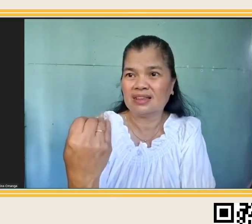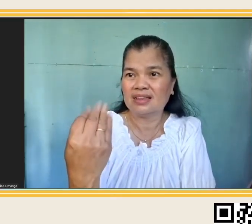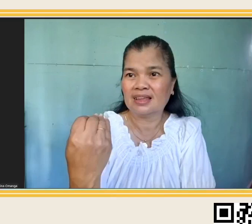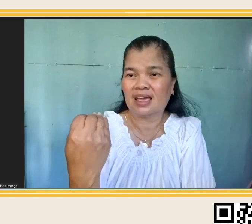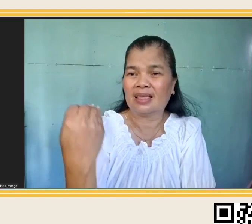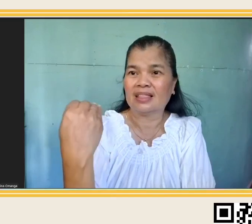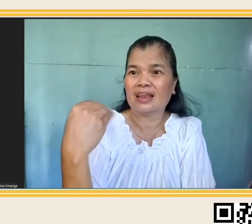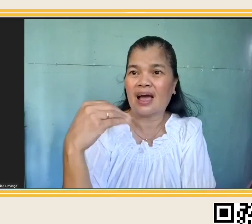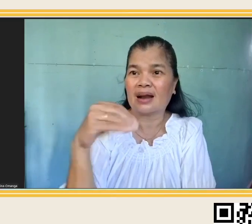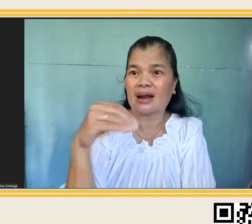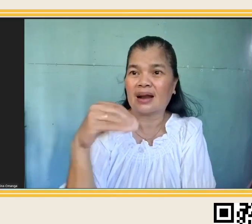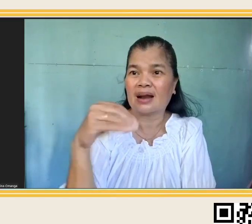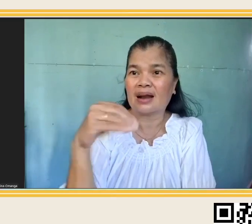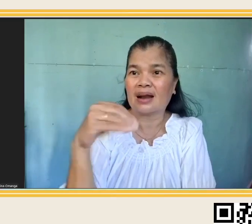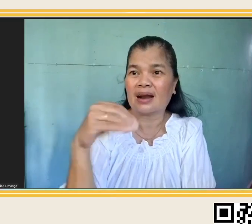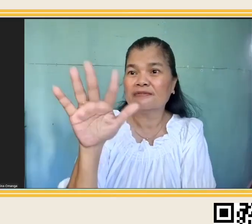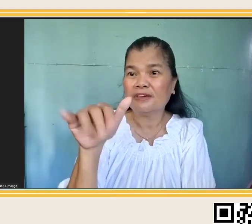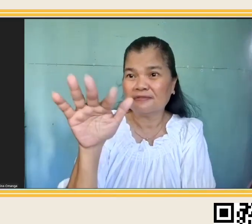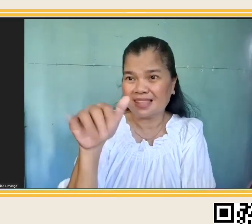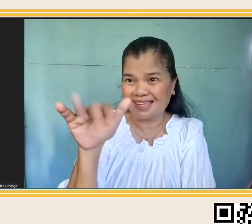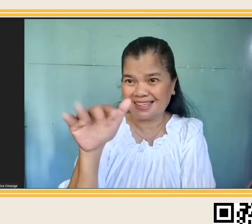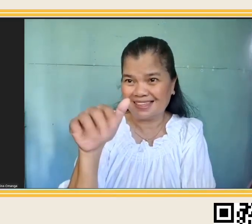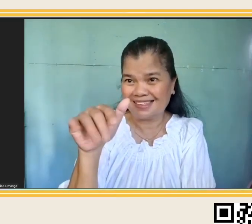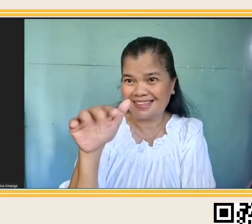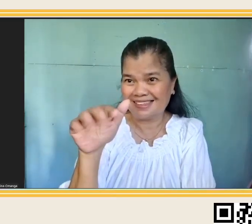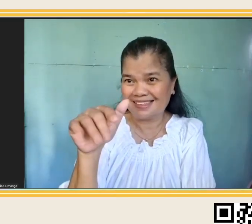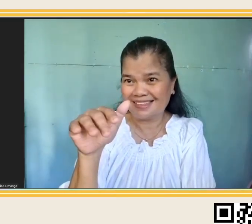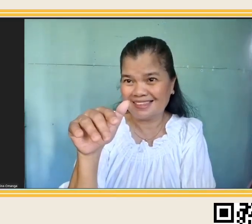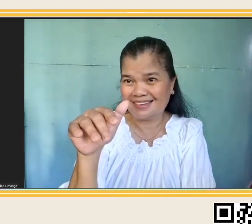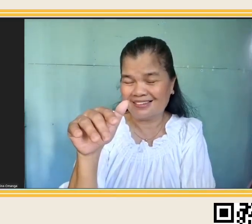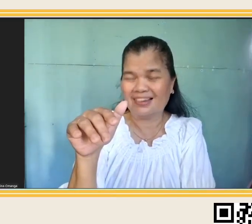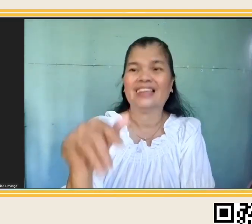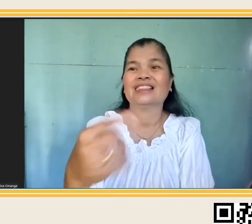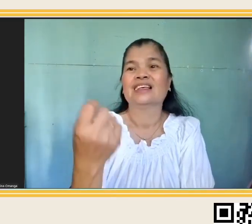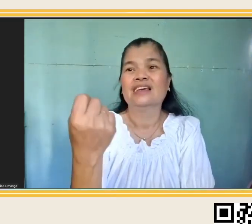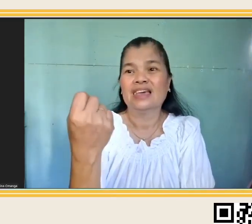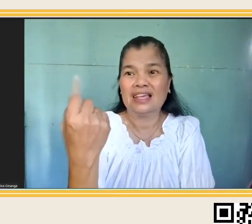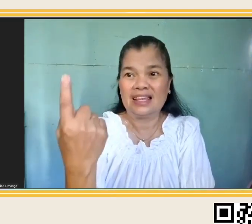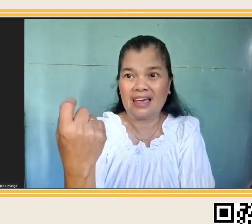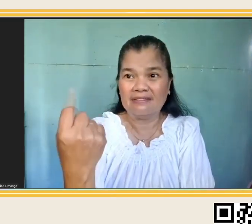14, and then harap, 15.